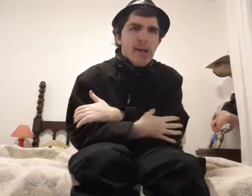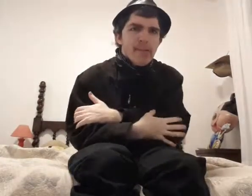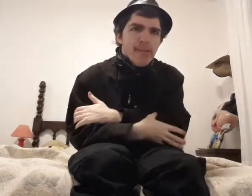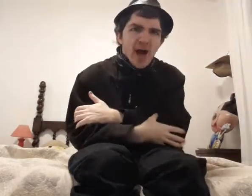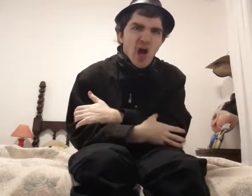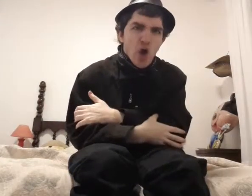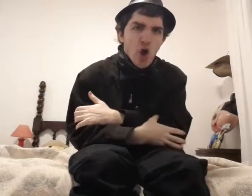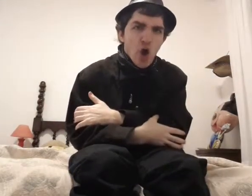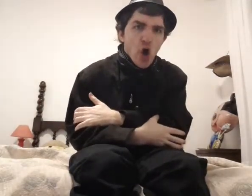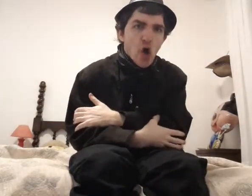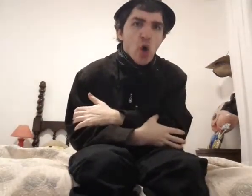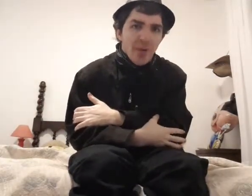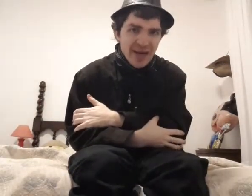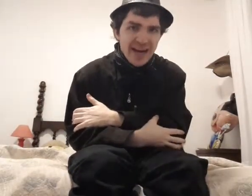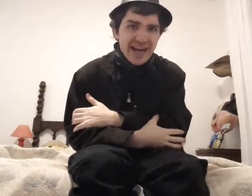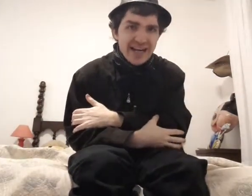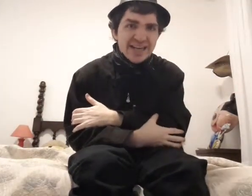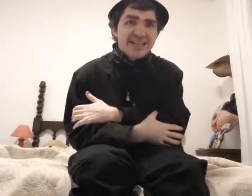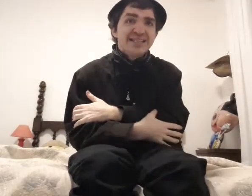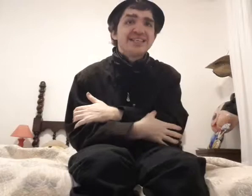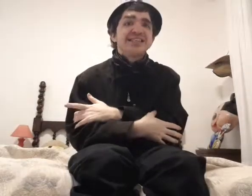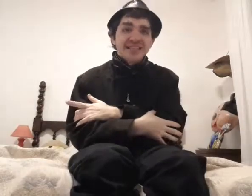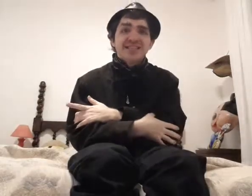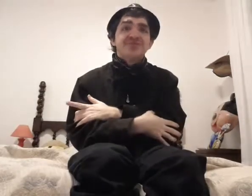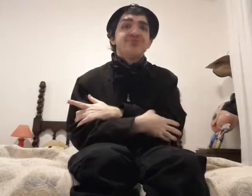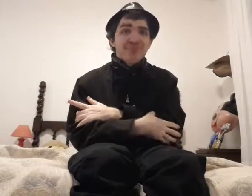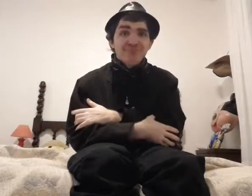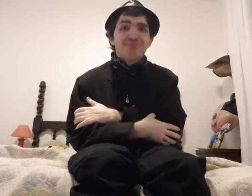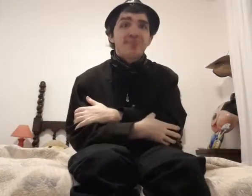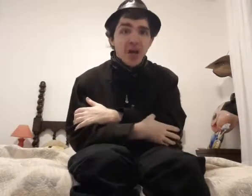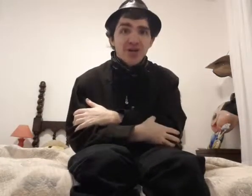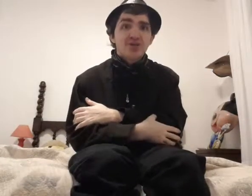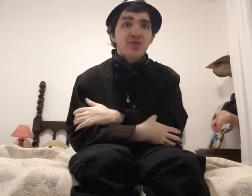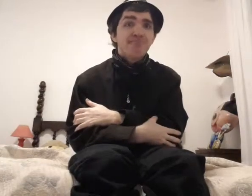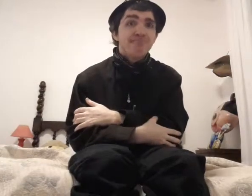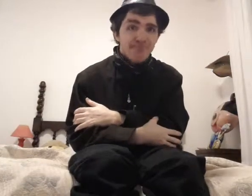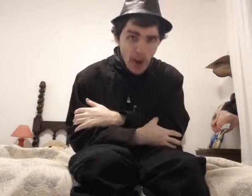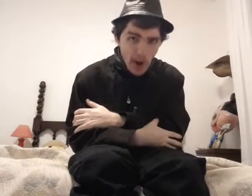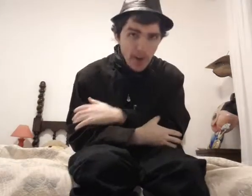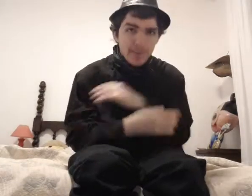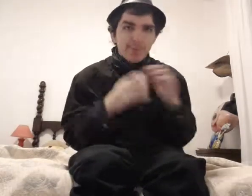Oh moi Qui suis blanc de peau